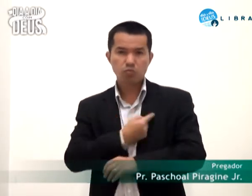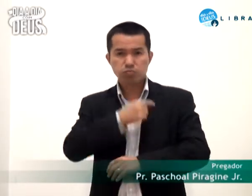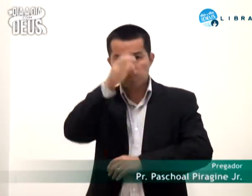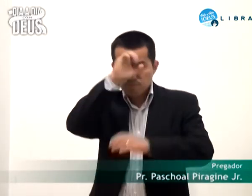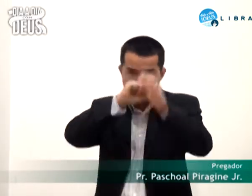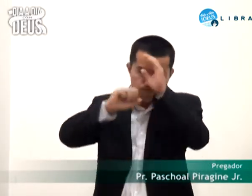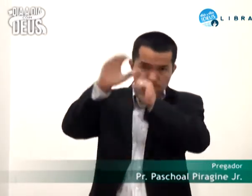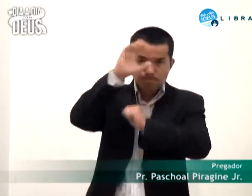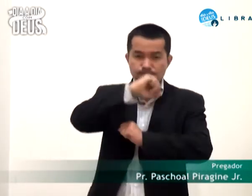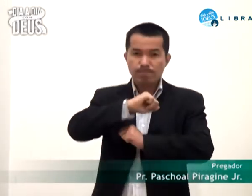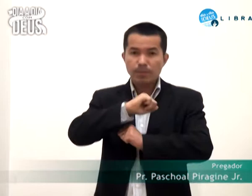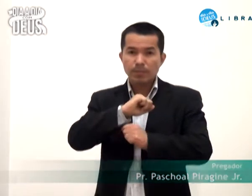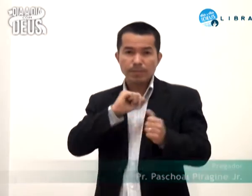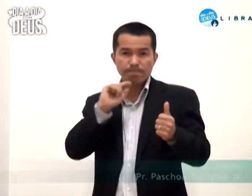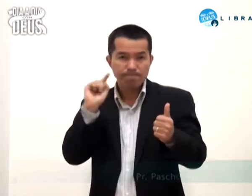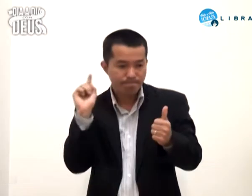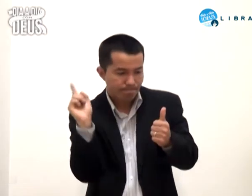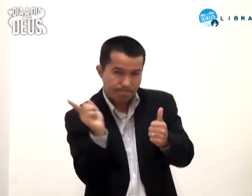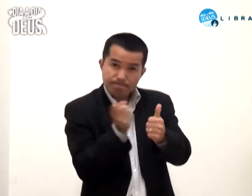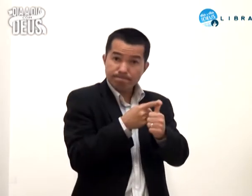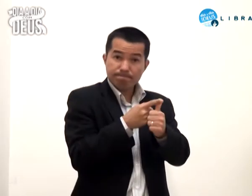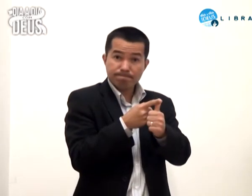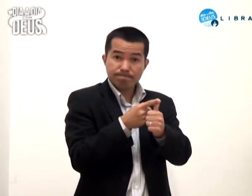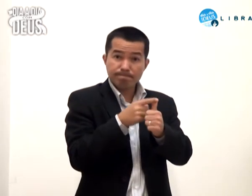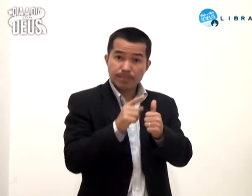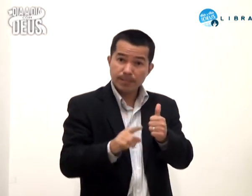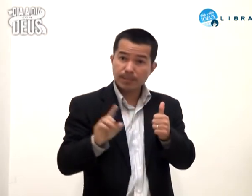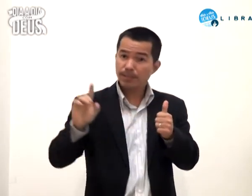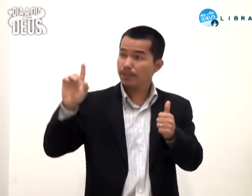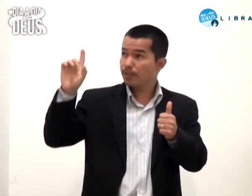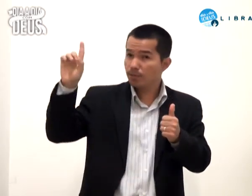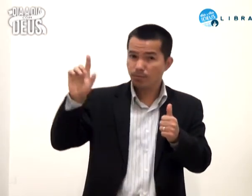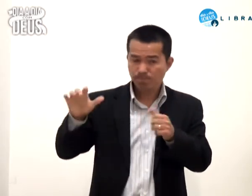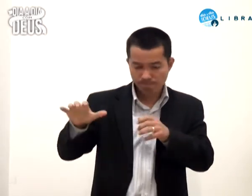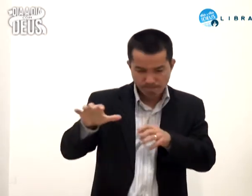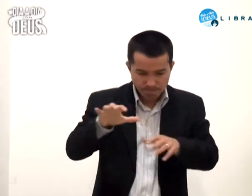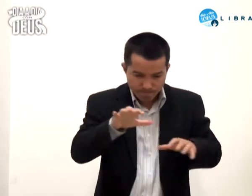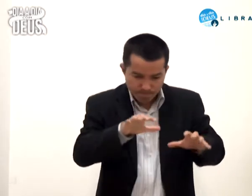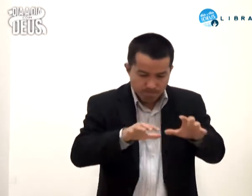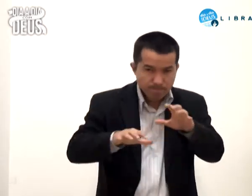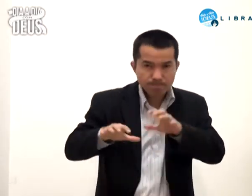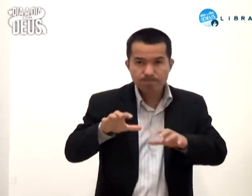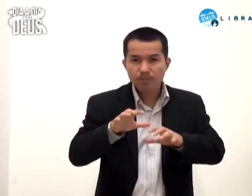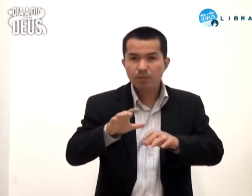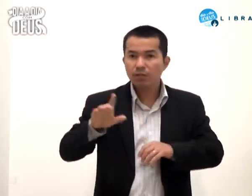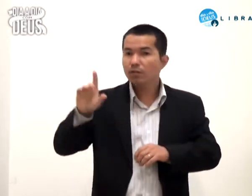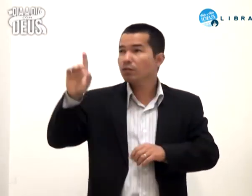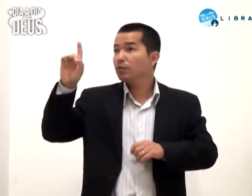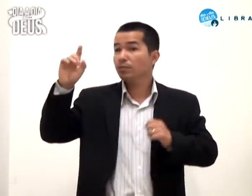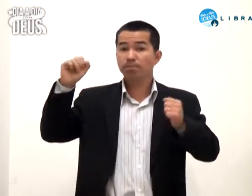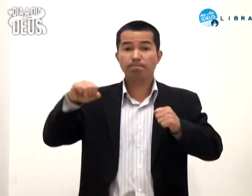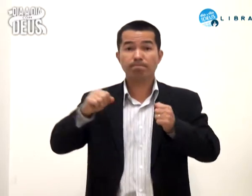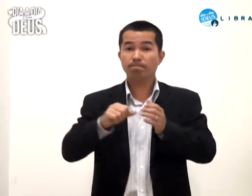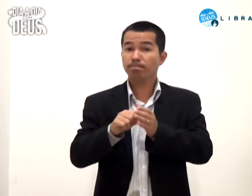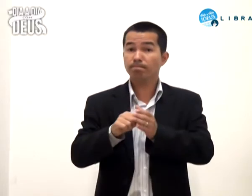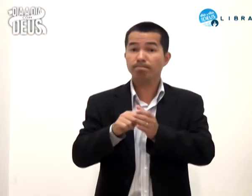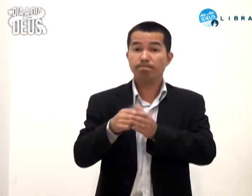colocar as nossas prioridades em ordem, porque Deus precisa ser o primeiro na nossa vida.